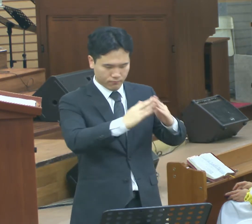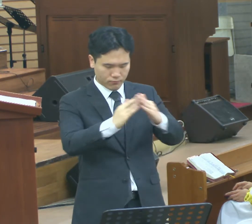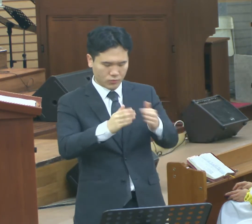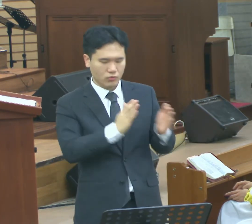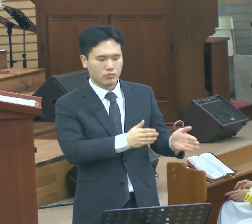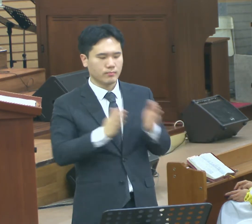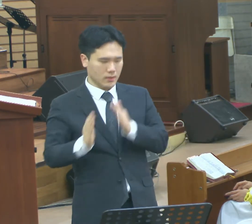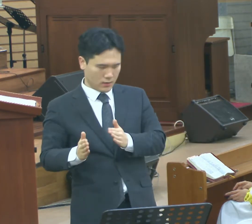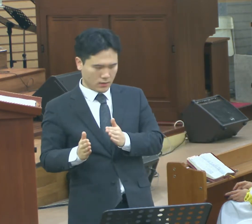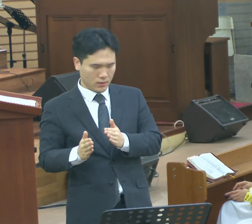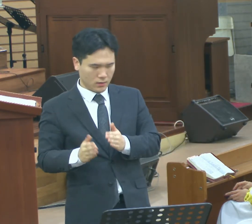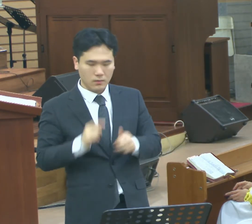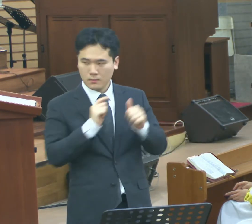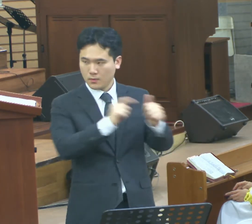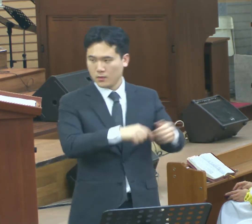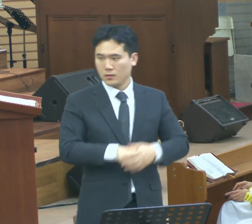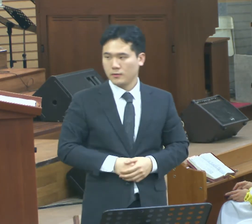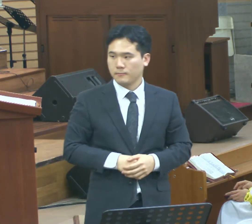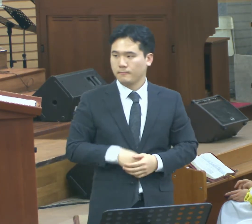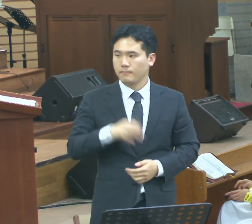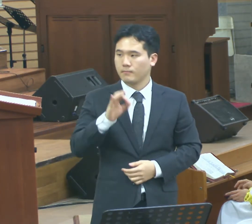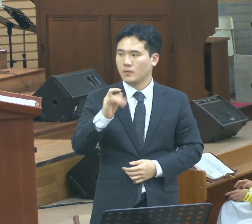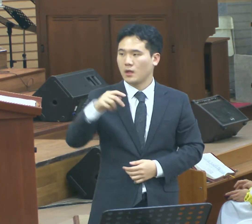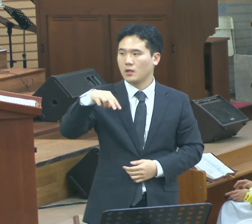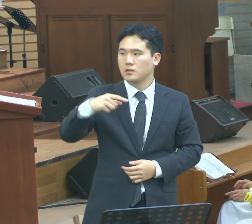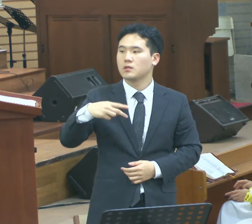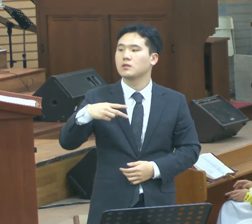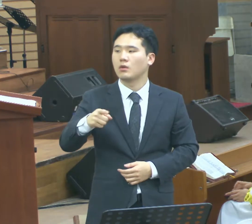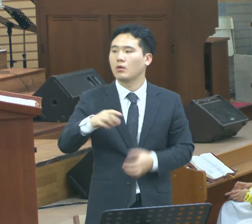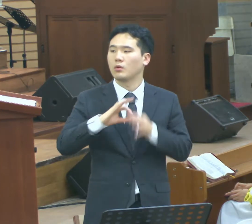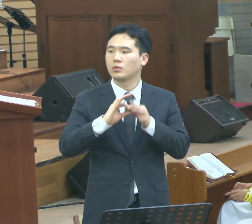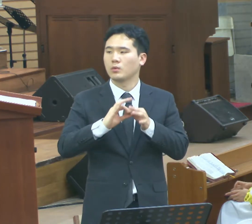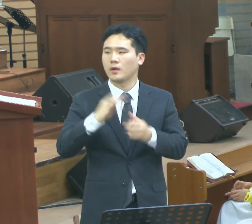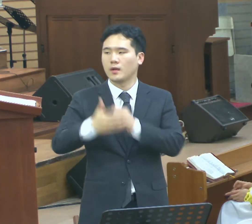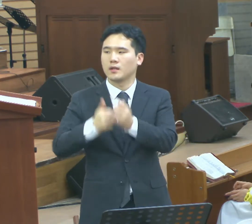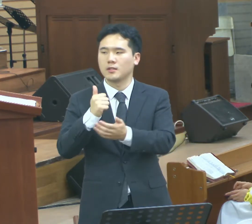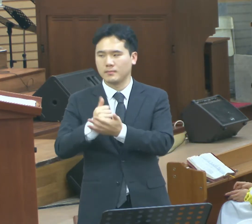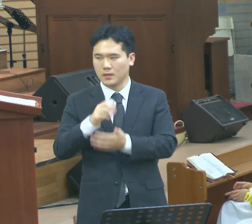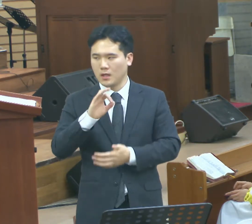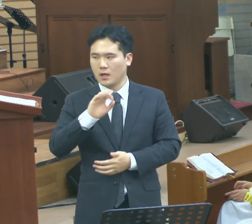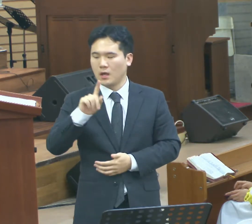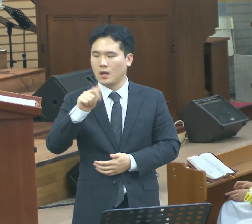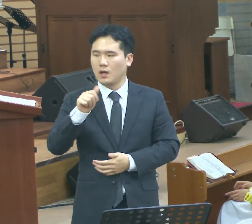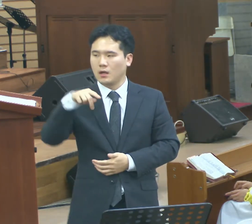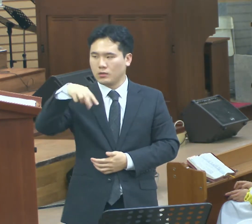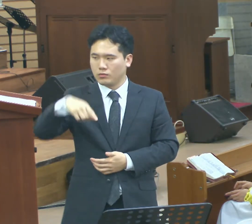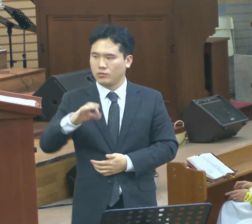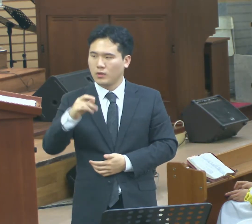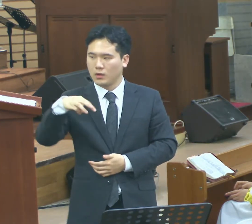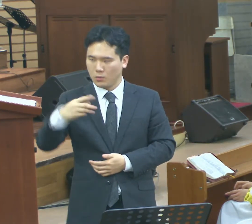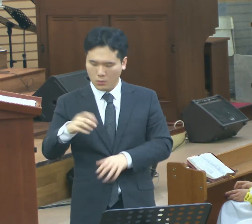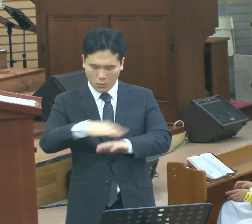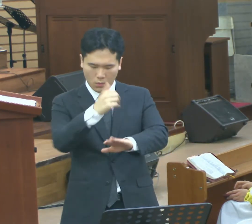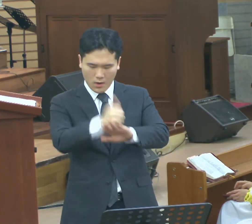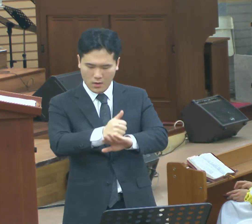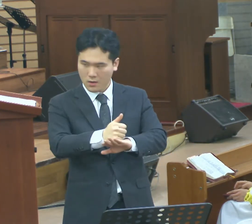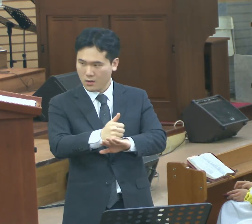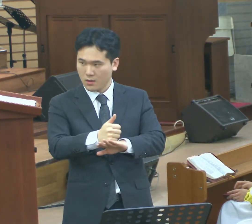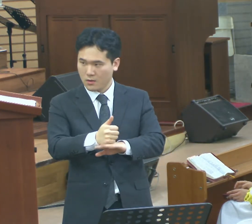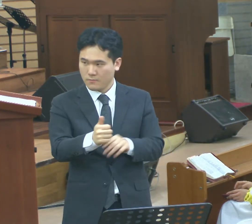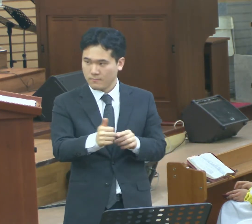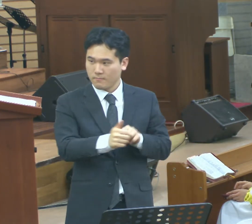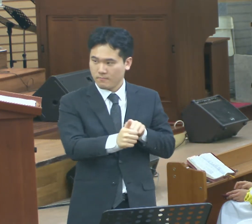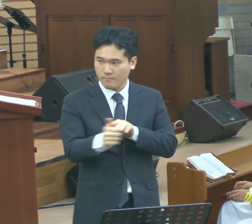것이죠. 에스더를 통해 하나님은 아하수에로 왕을 움직였죠. 느헤미야를 통해서 아닥사스 왕을 또